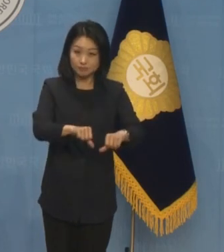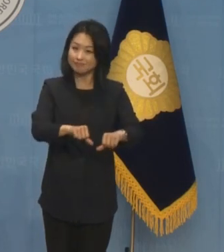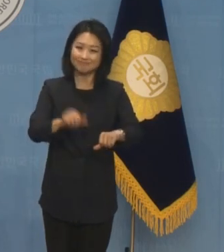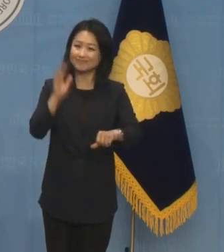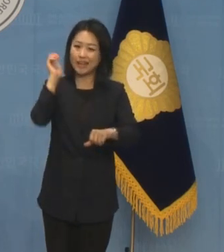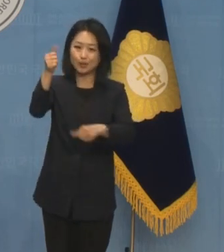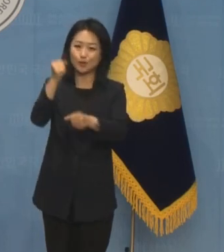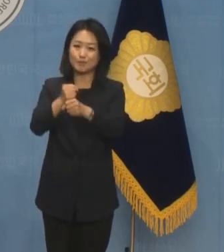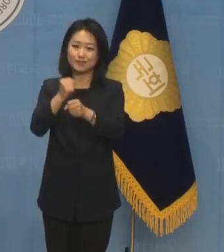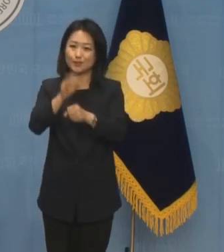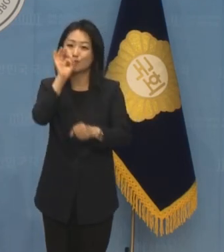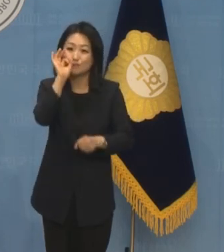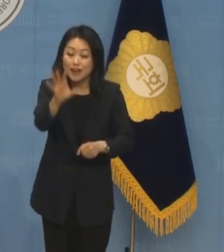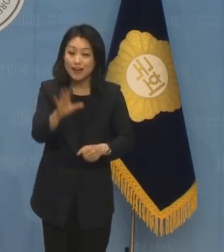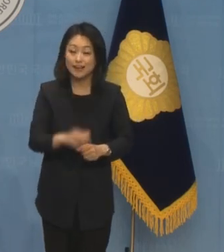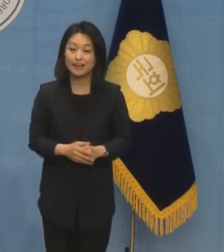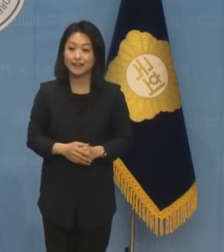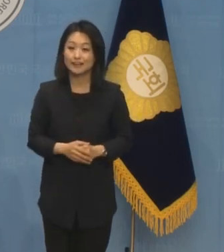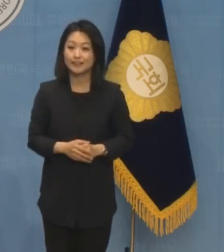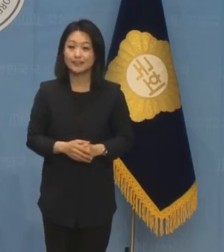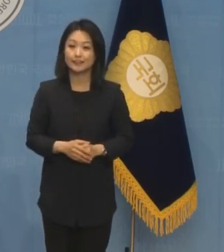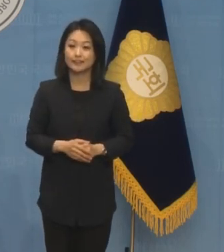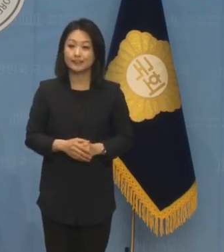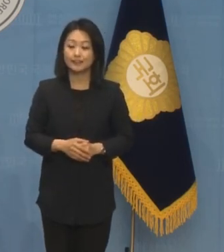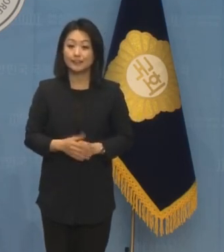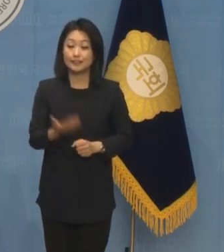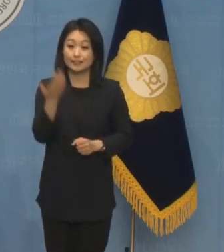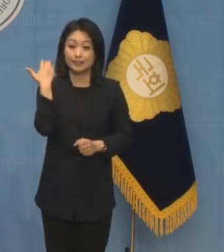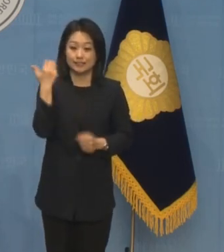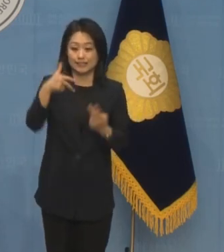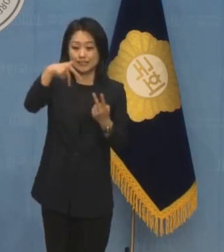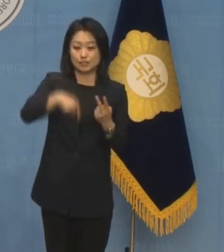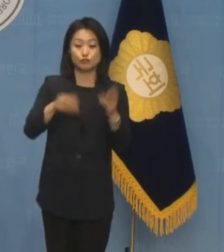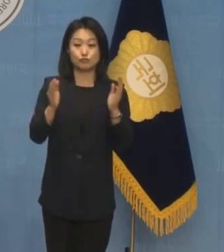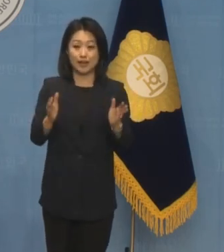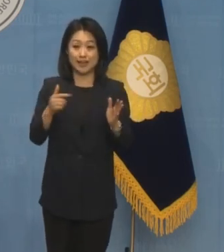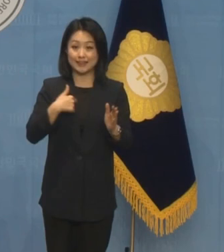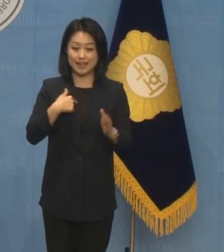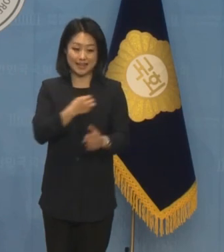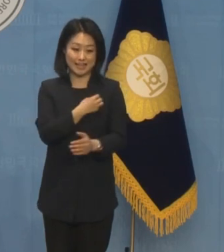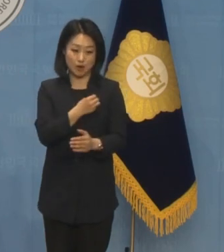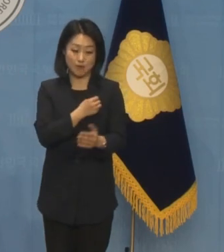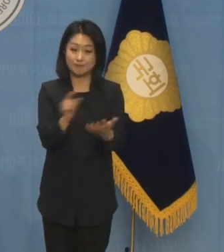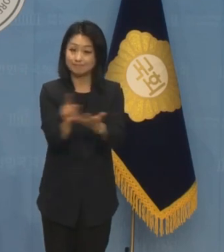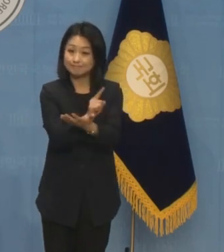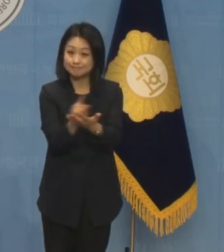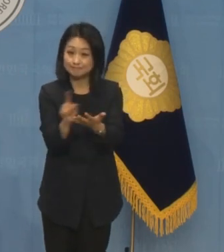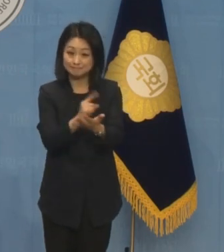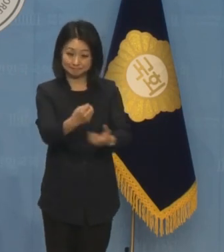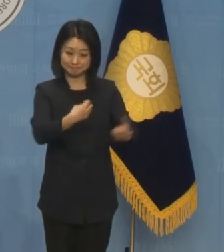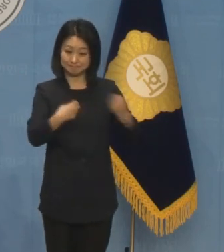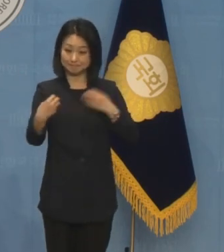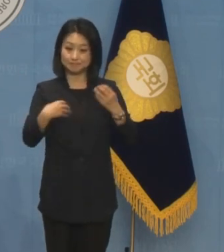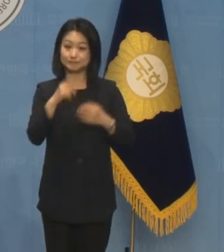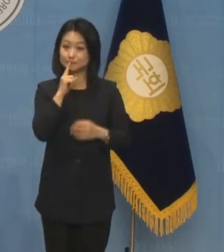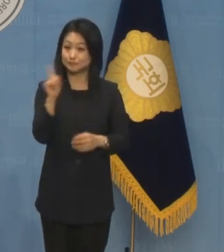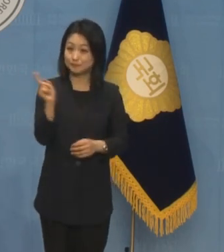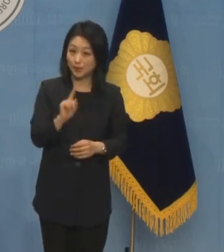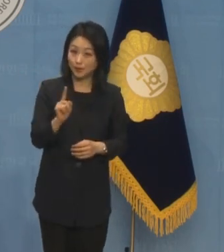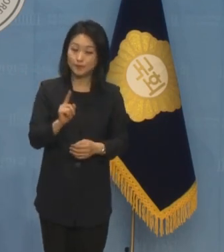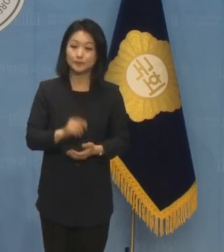겪을 수밖에 없습니다. 지난 2주 동안 제가 만난 당원들께서는 이렇게